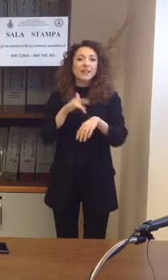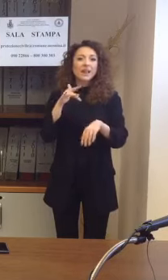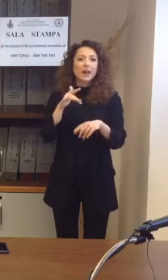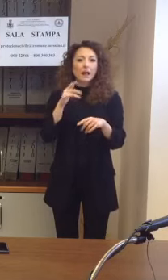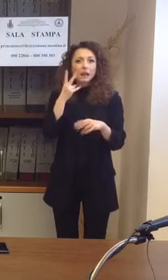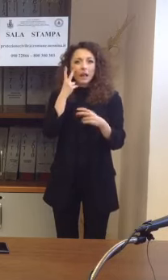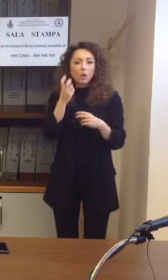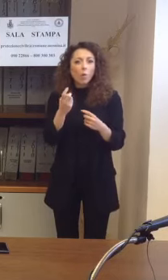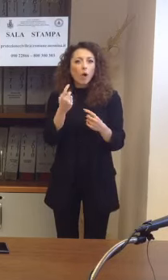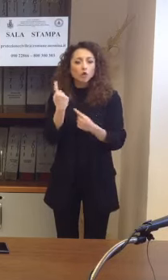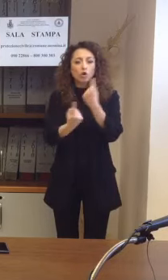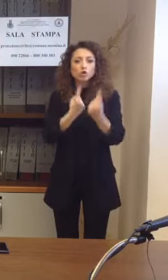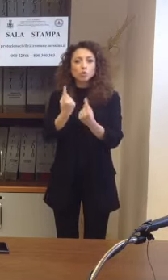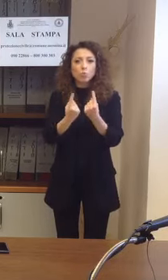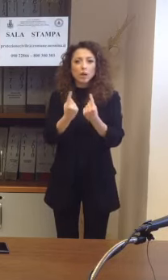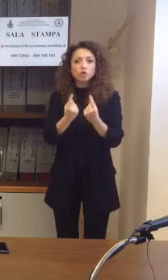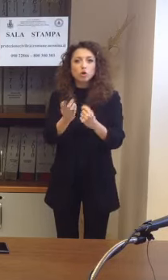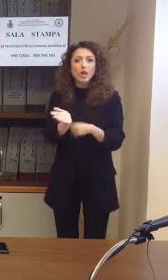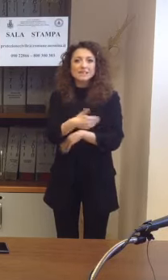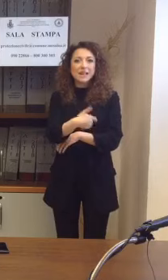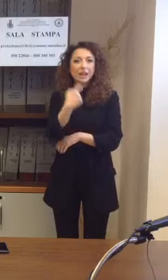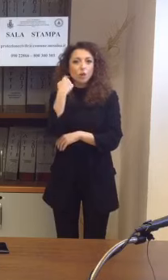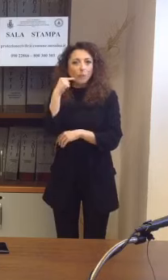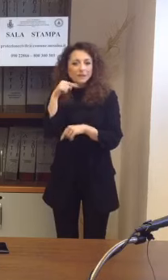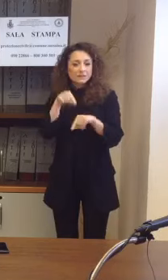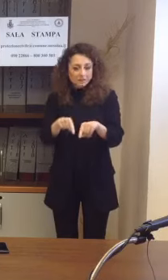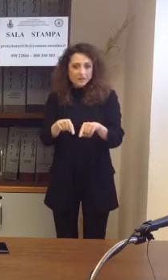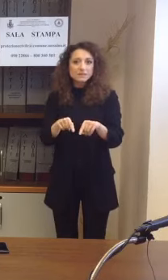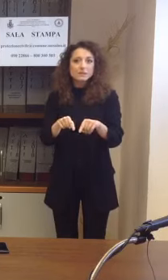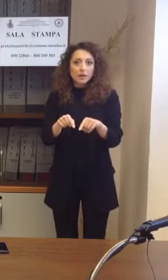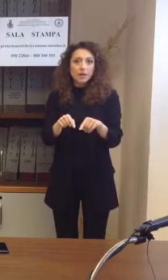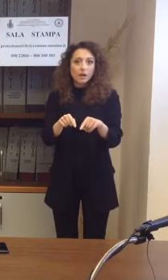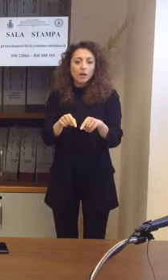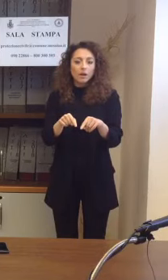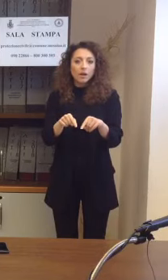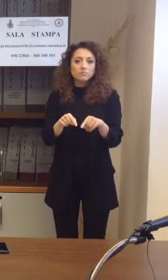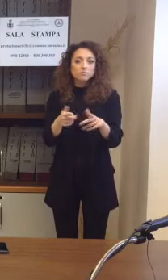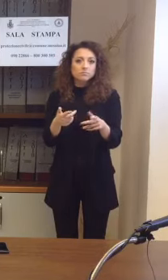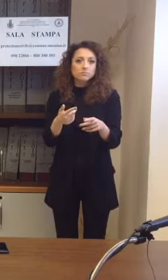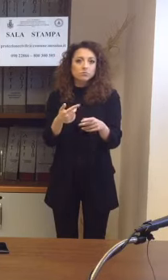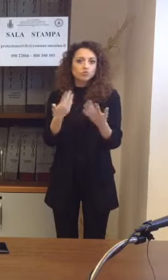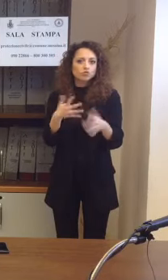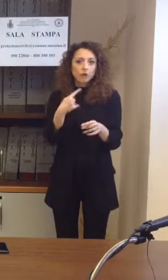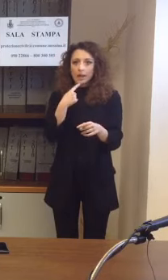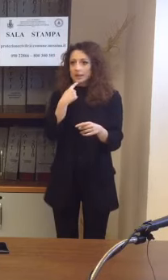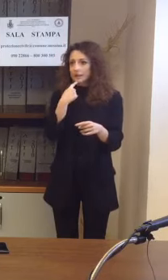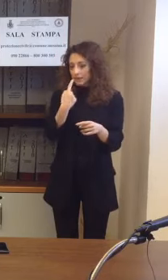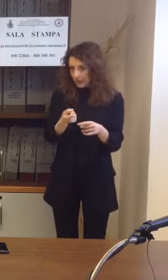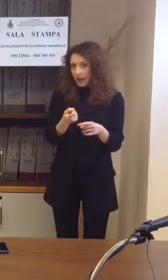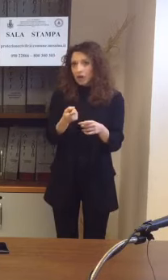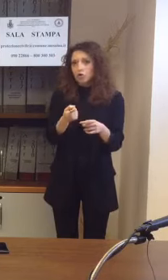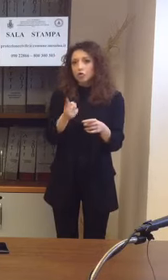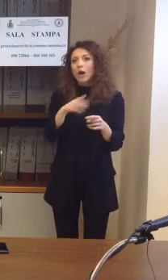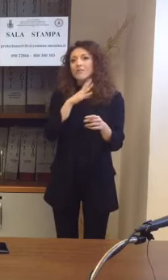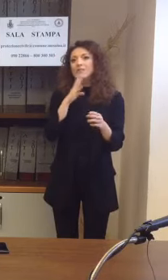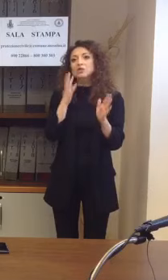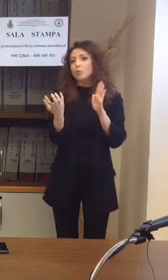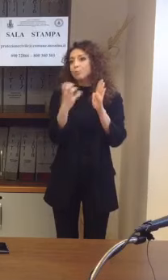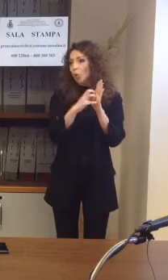sullo stretto di Messina e, come ho avuto modo già di dire, ho fatto anche qualche post